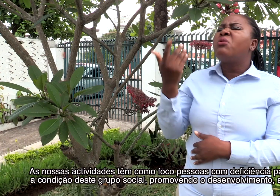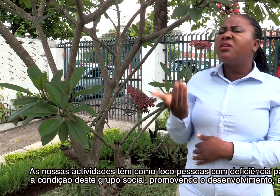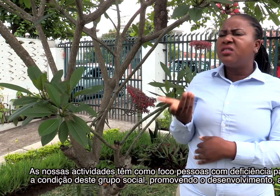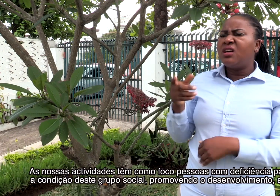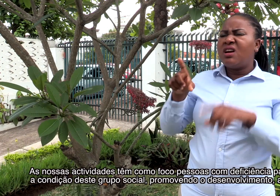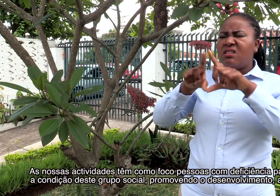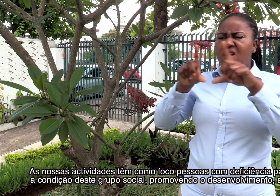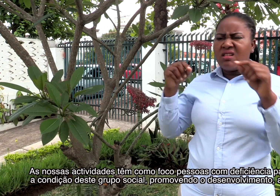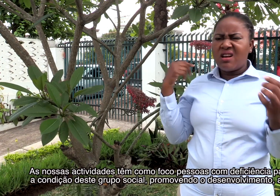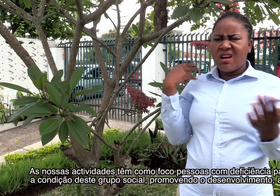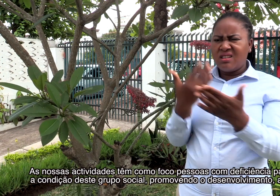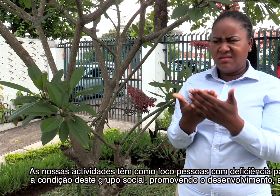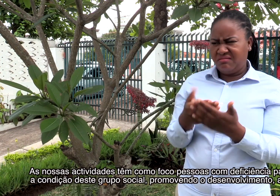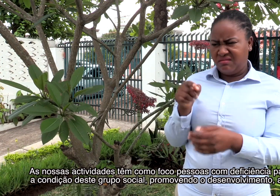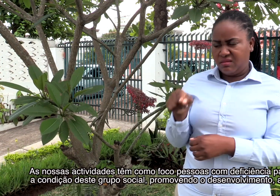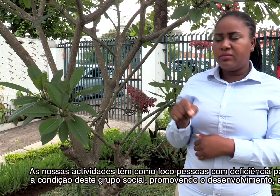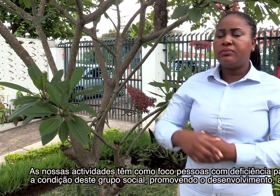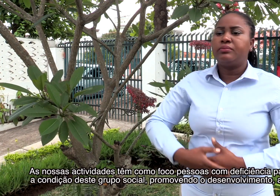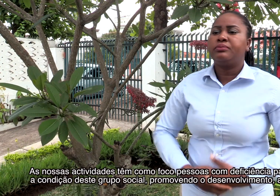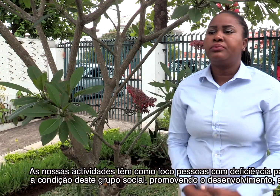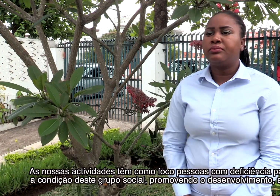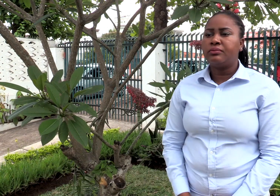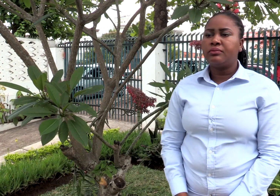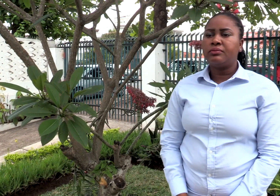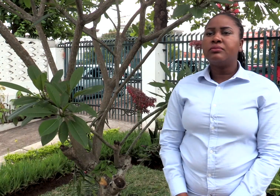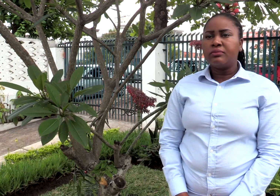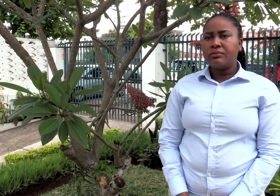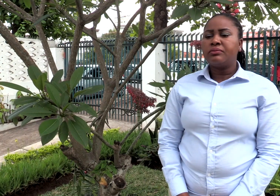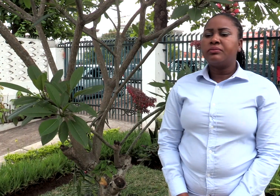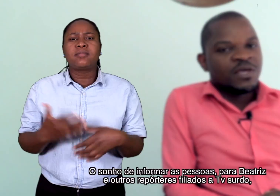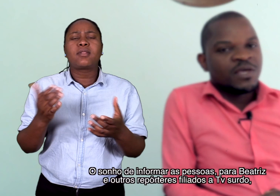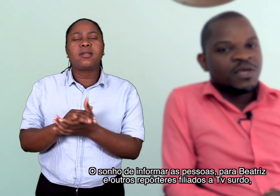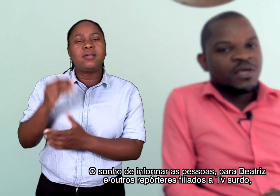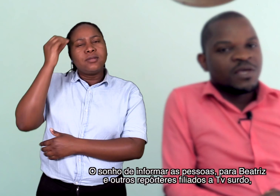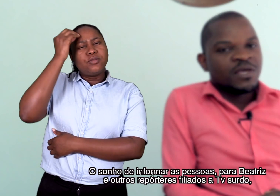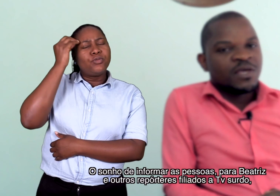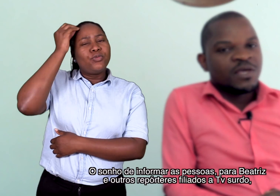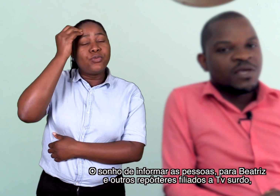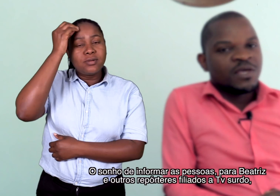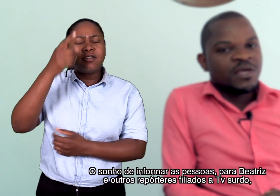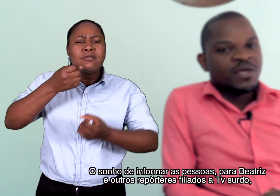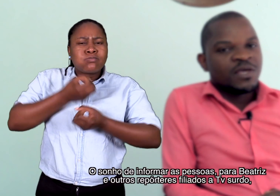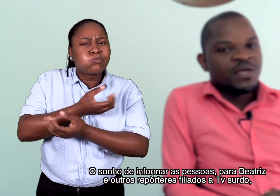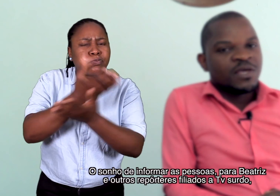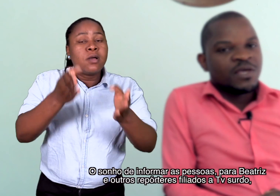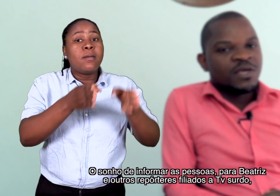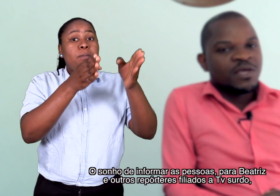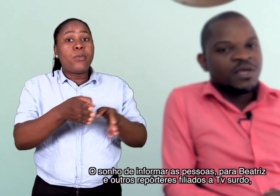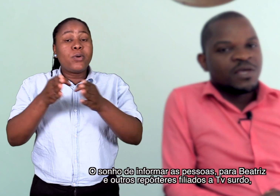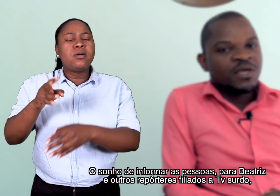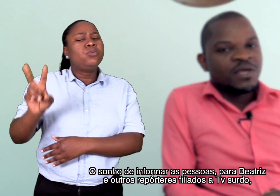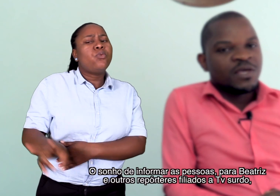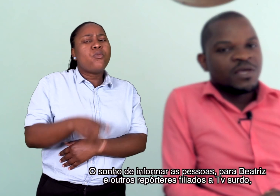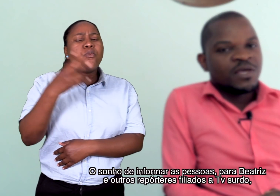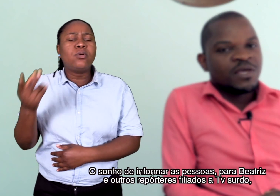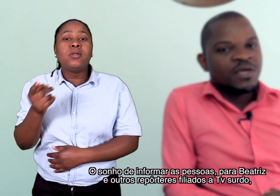grupo social, promovendo o desenvolvimento à educação. O sonho de informar as pessoas para Beatriz e